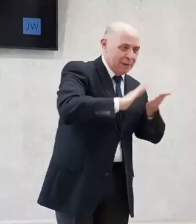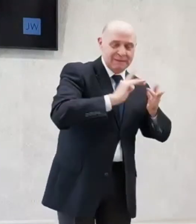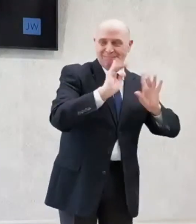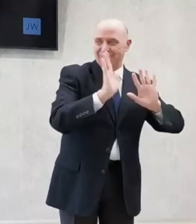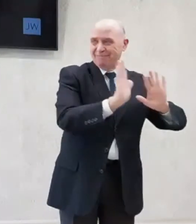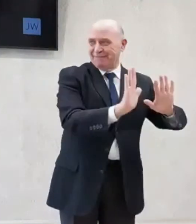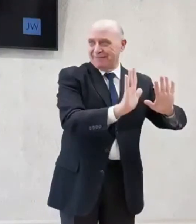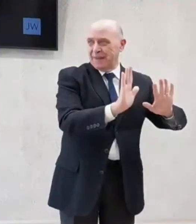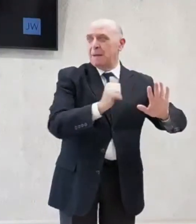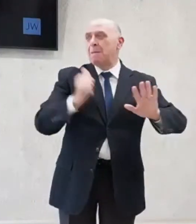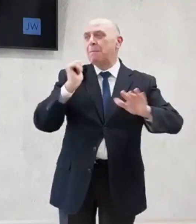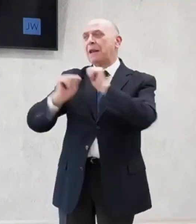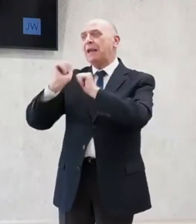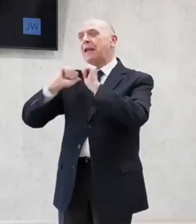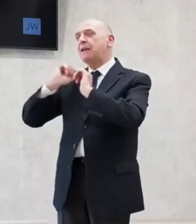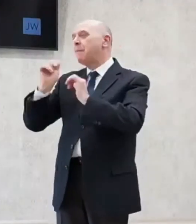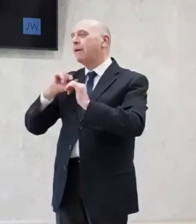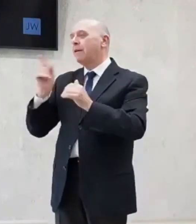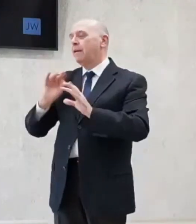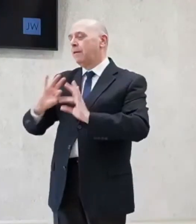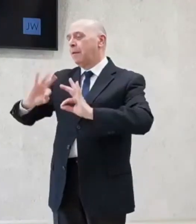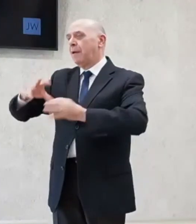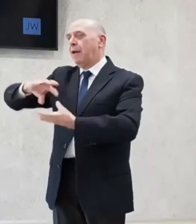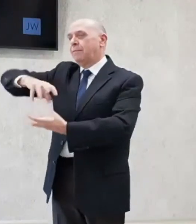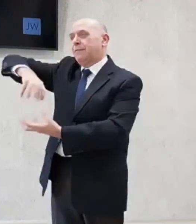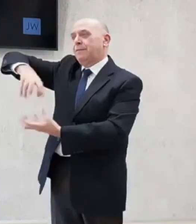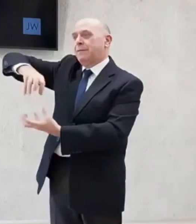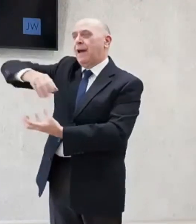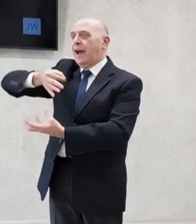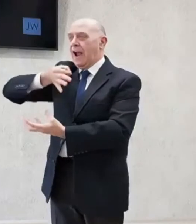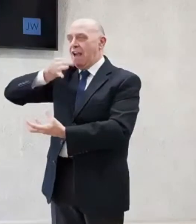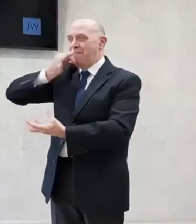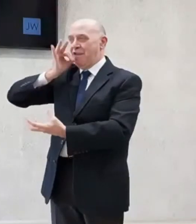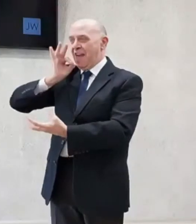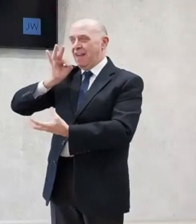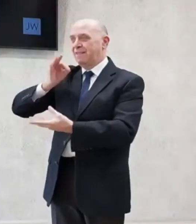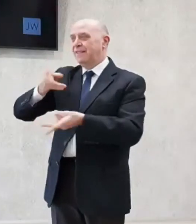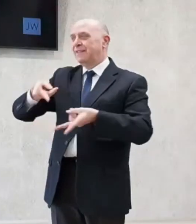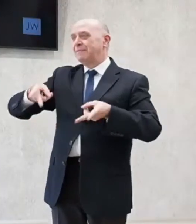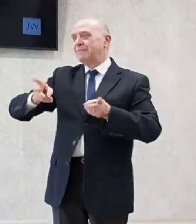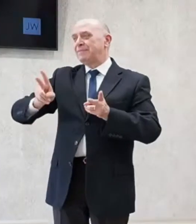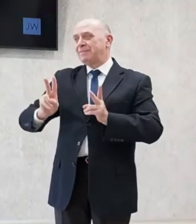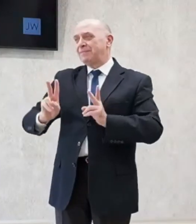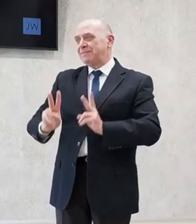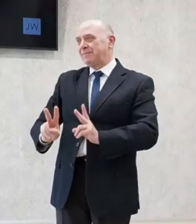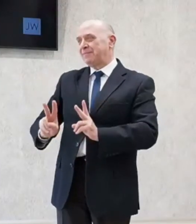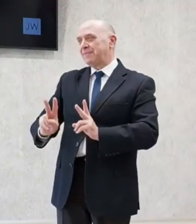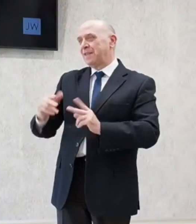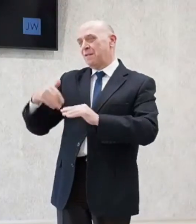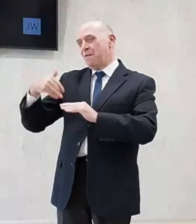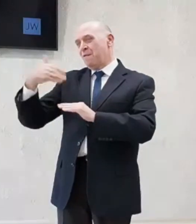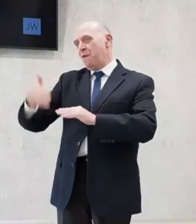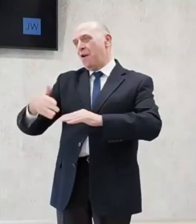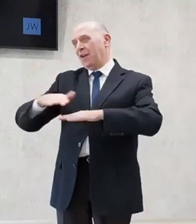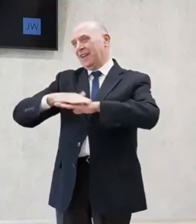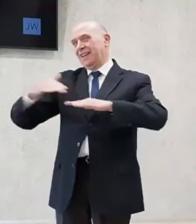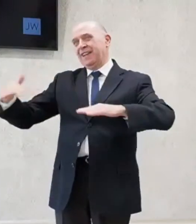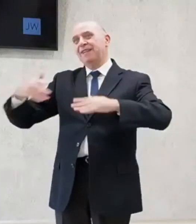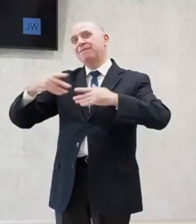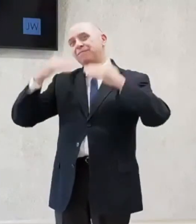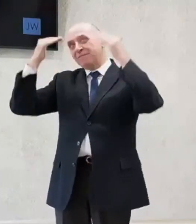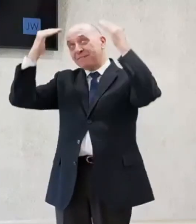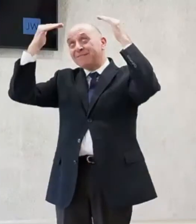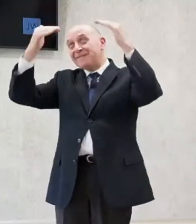prepararsi un caffè che lei amava particolarmente e poi goderselo goderselo sul Portico dinanzi casa e così